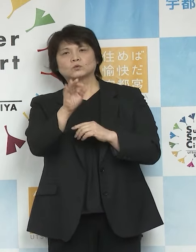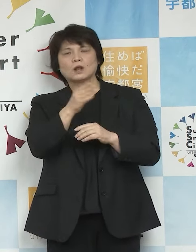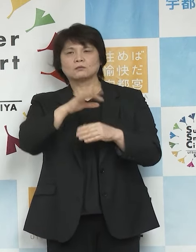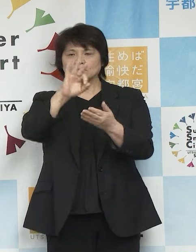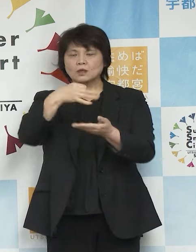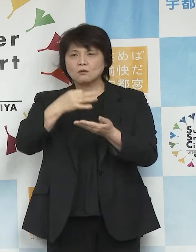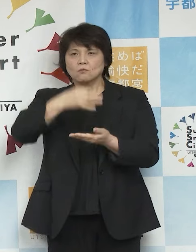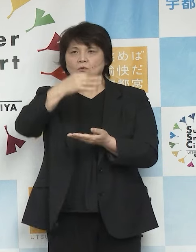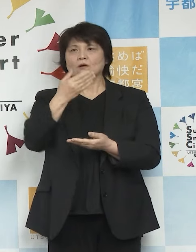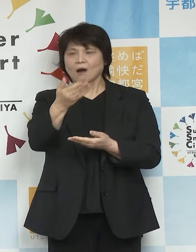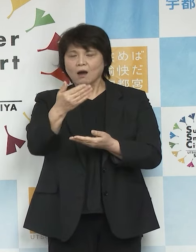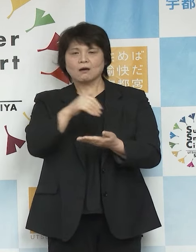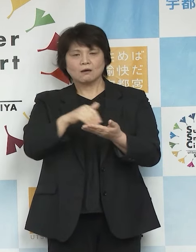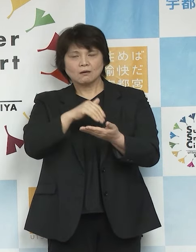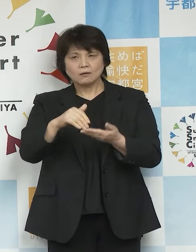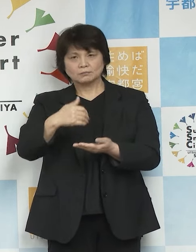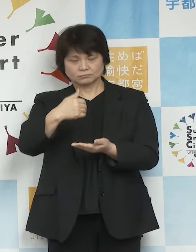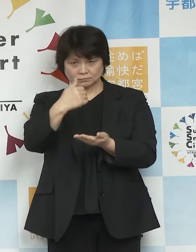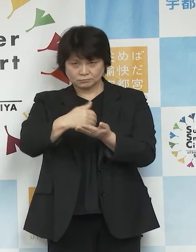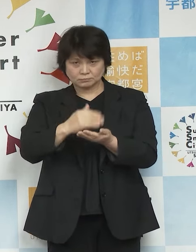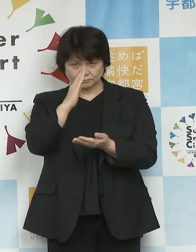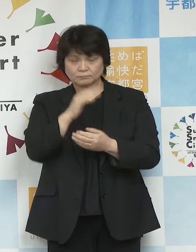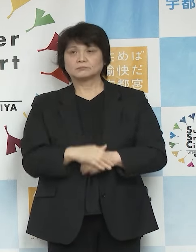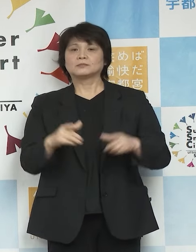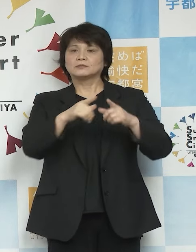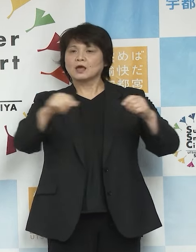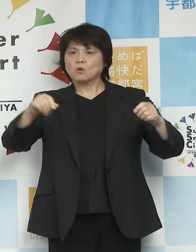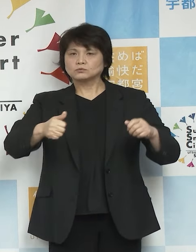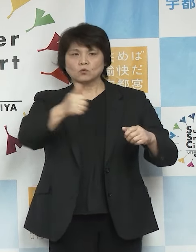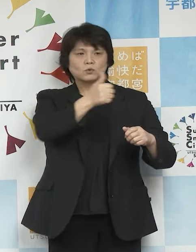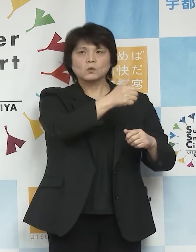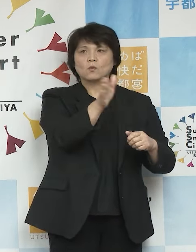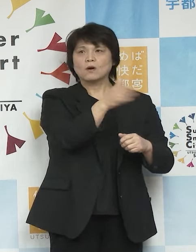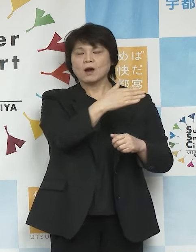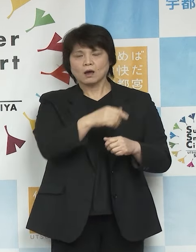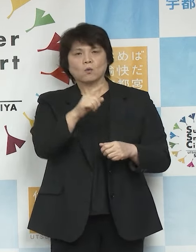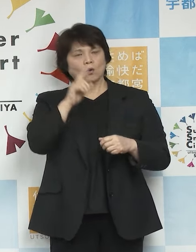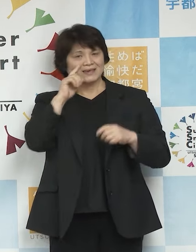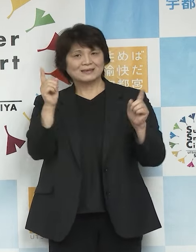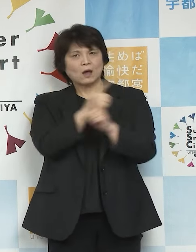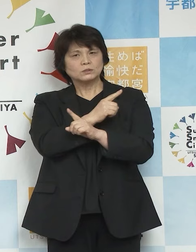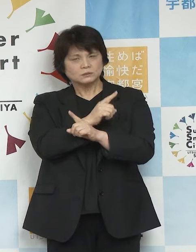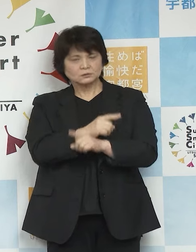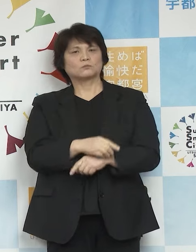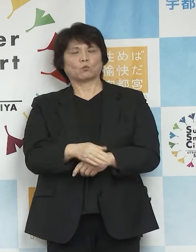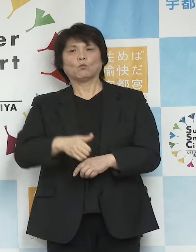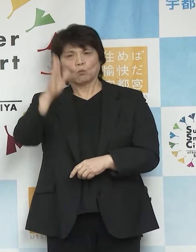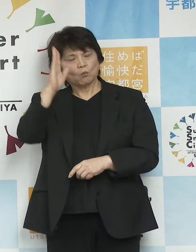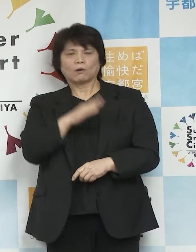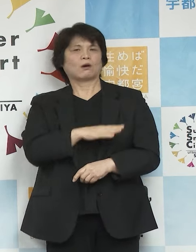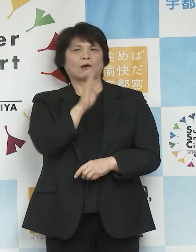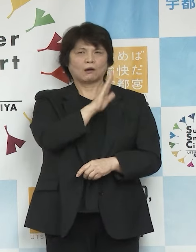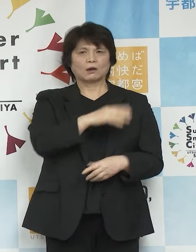されているものがあれば教えていただきたいというのと、全国の首長さんからこの問題見直しについての賛否の声が相次いでいます